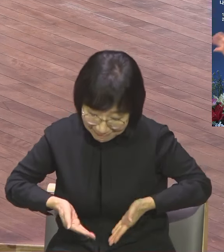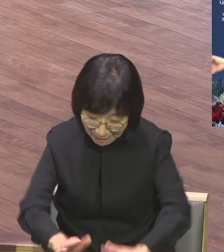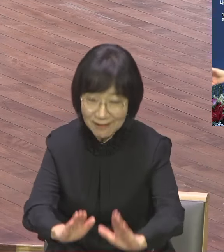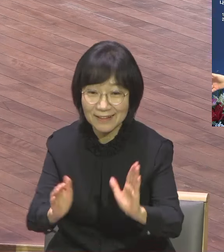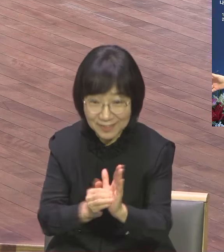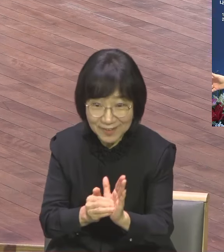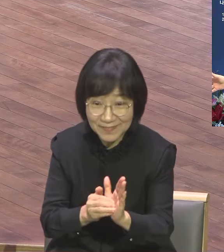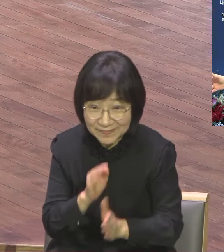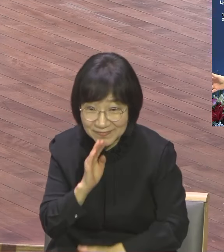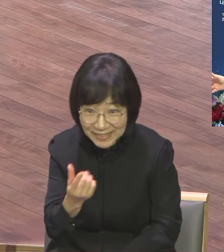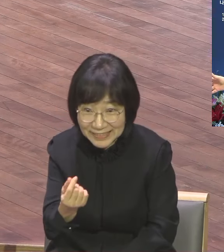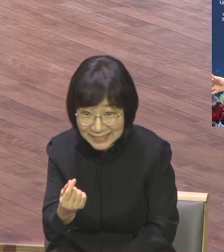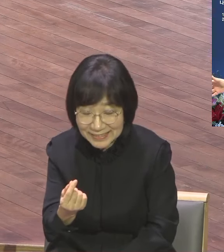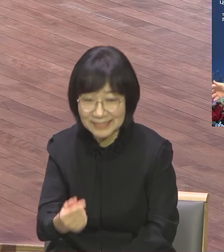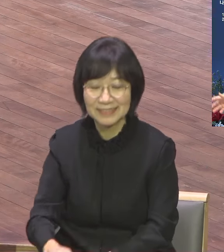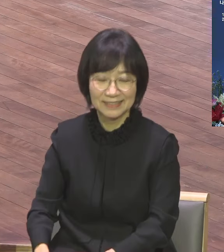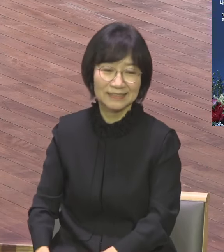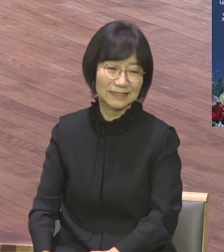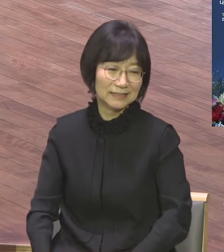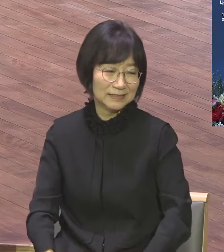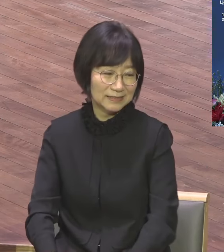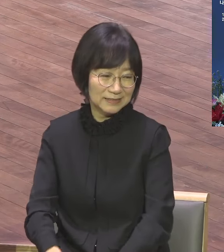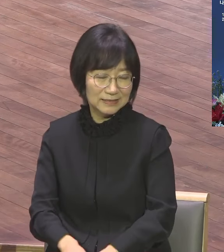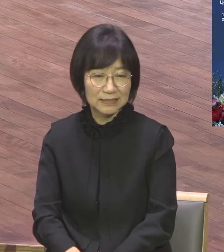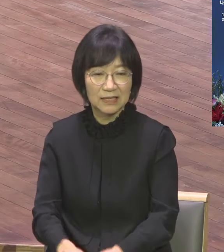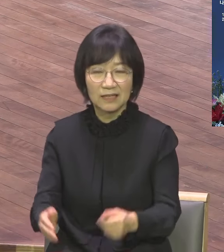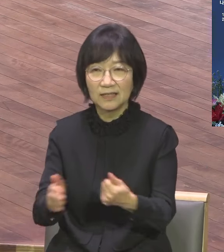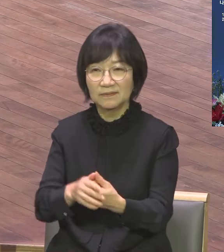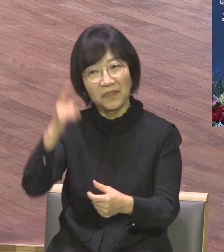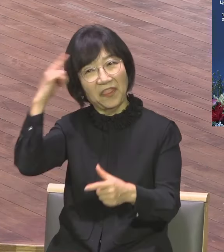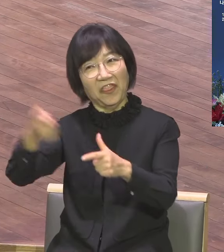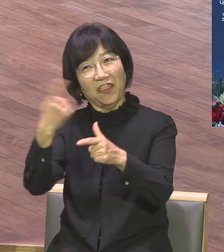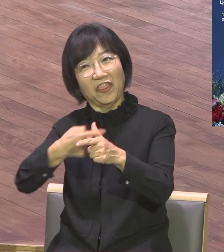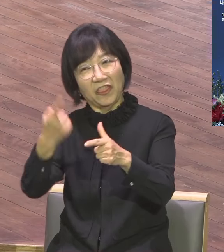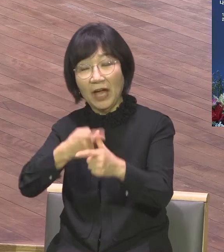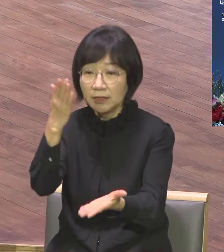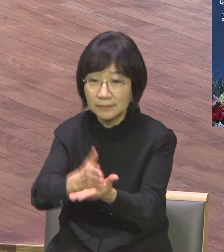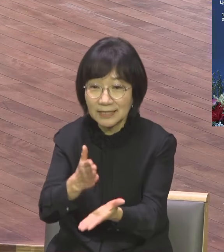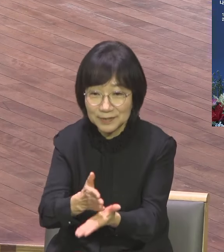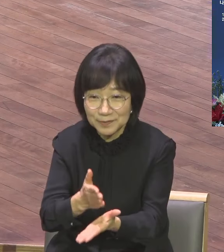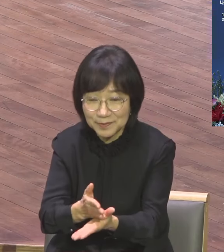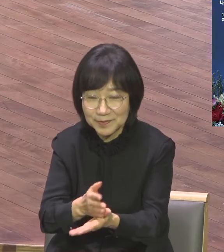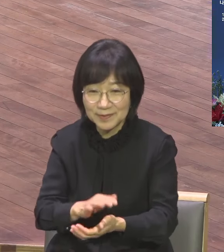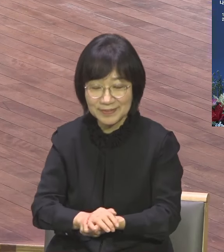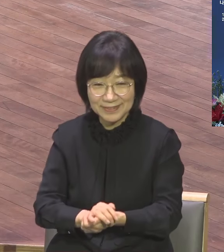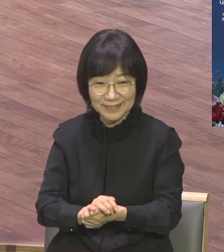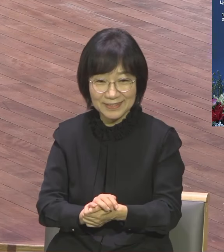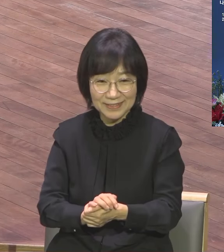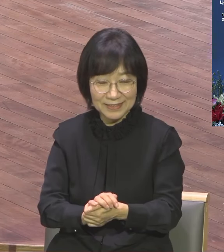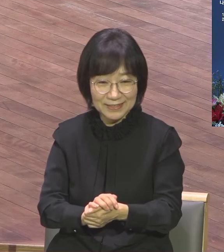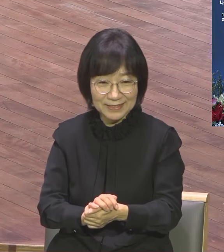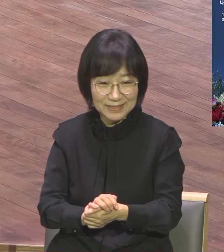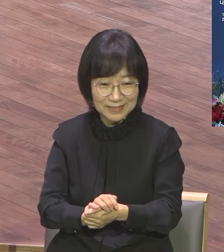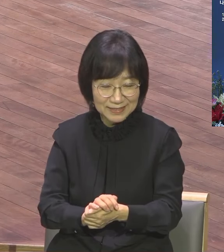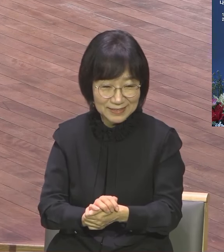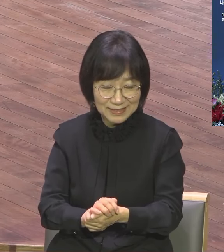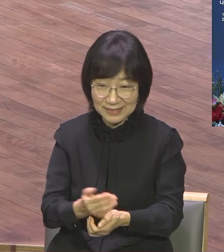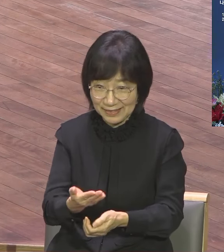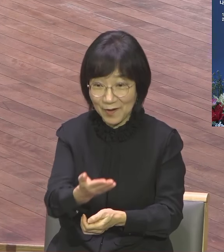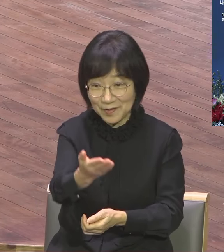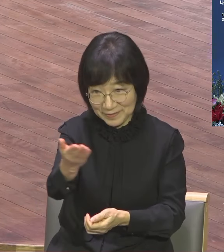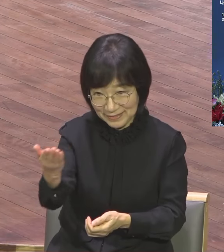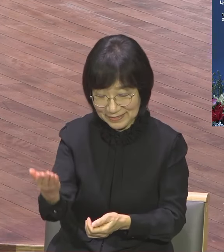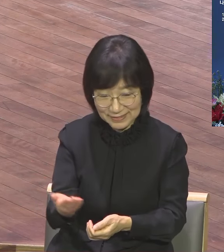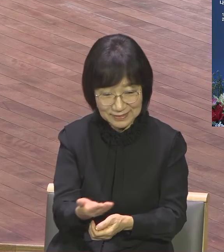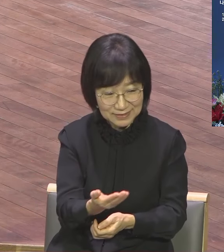다른 생각 가지고 이 날을 보내면 되겠냔 말이에요. 성도 여러분 모두 다 우리 영계 성도는 적어도